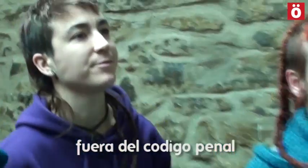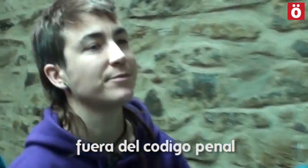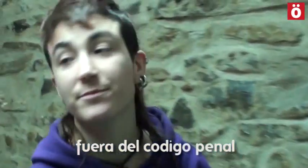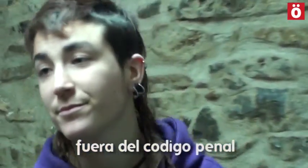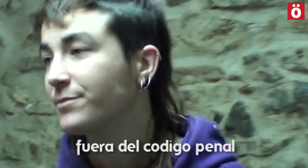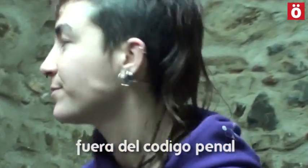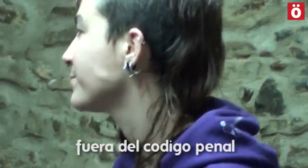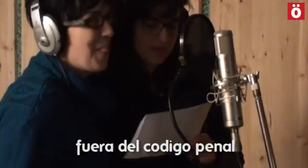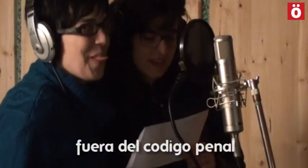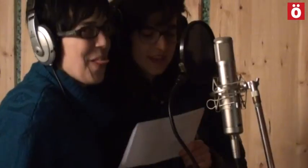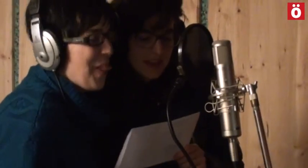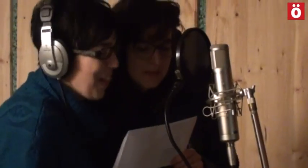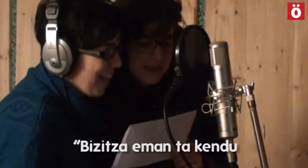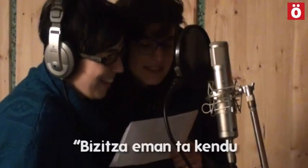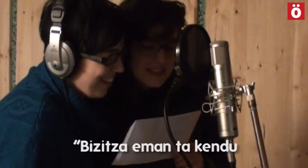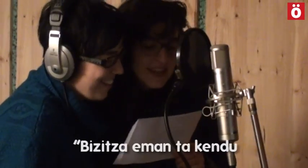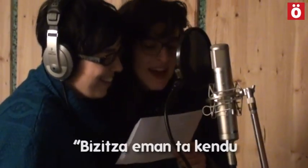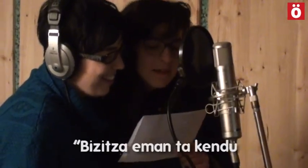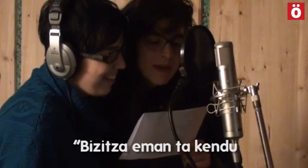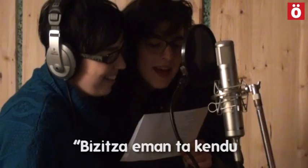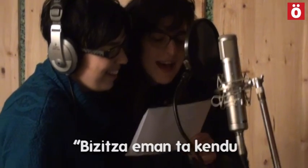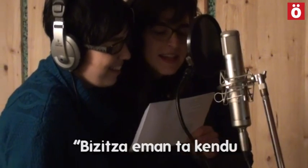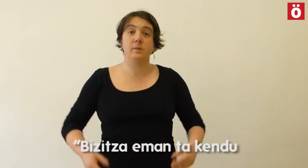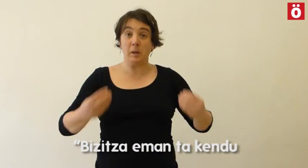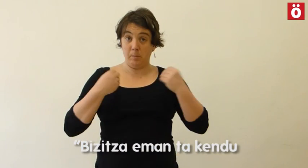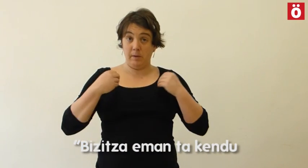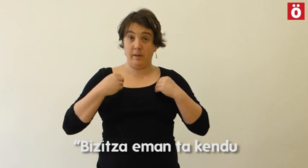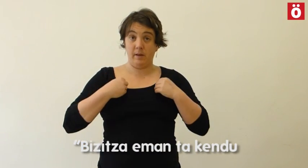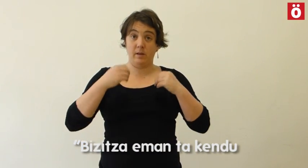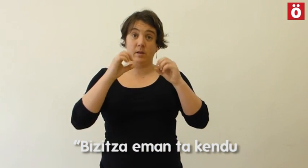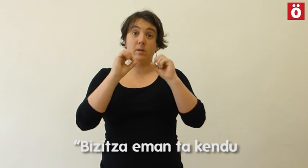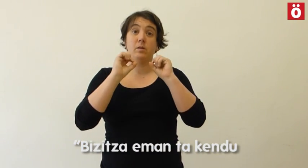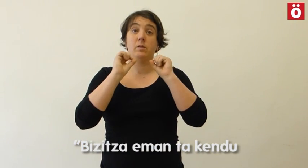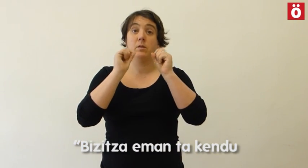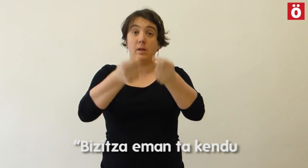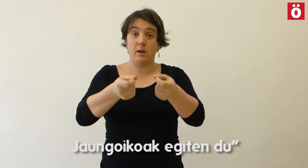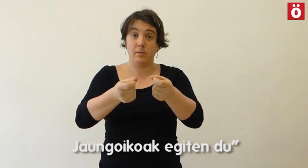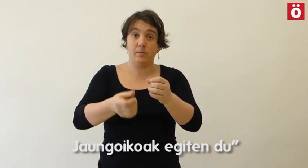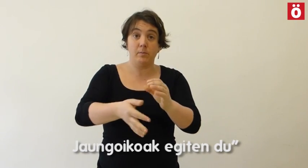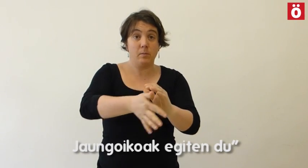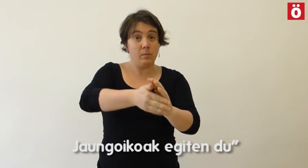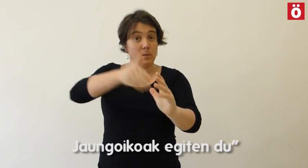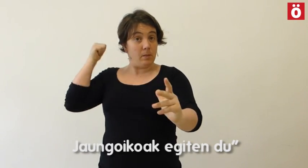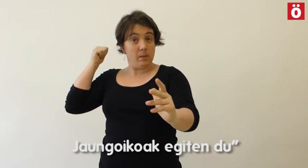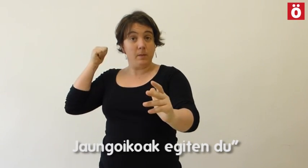Penal Bizitza eman token du, jangoikoak